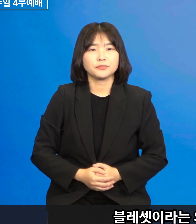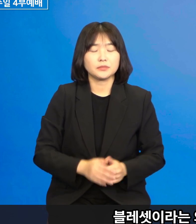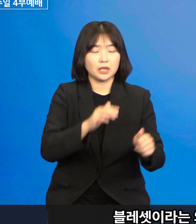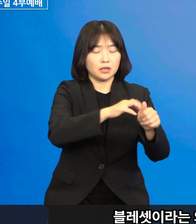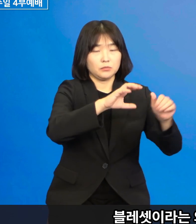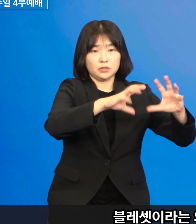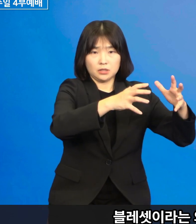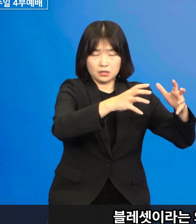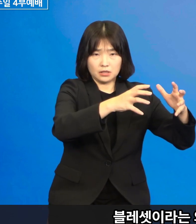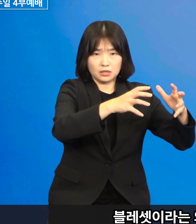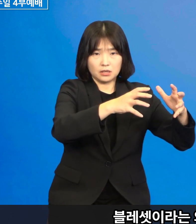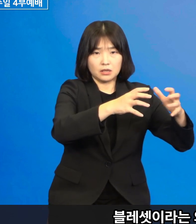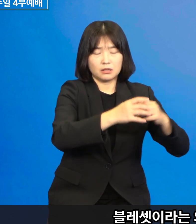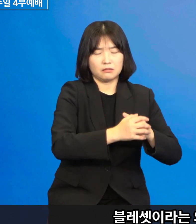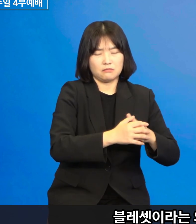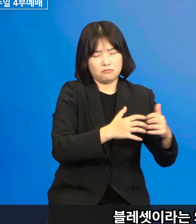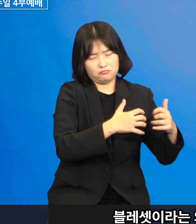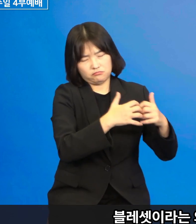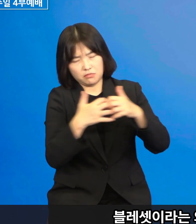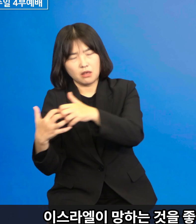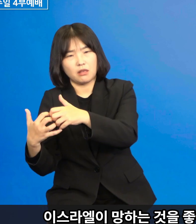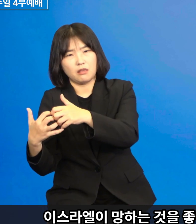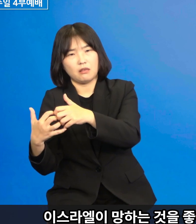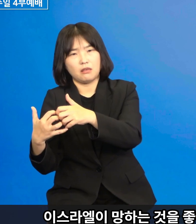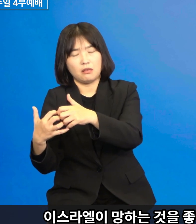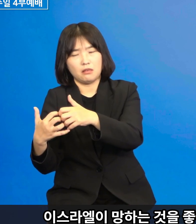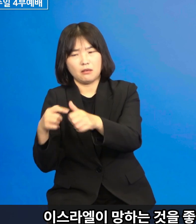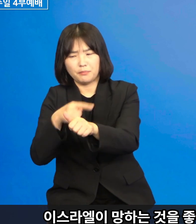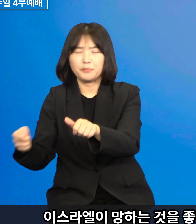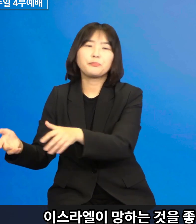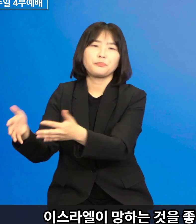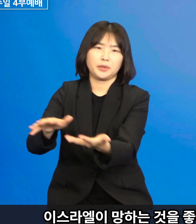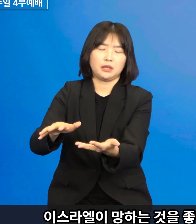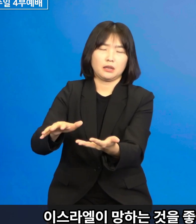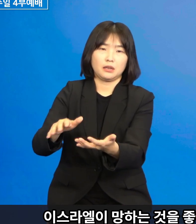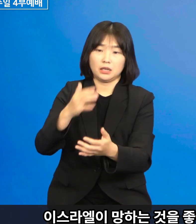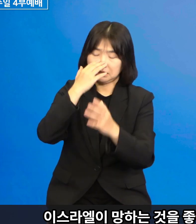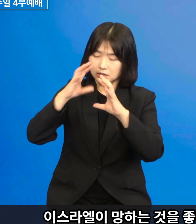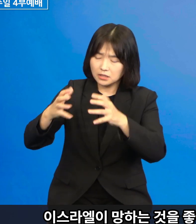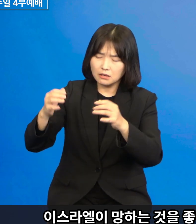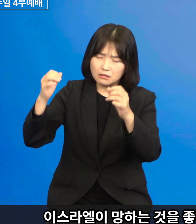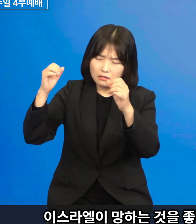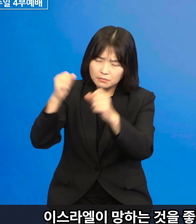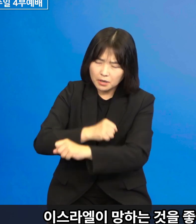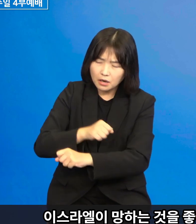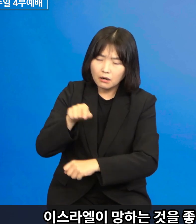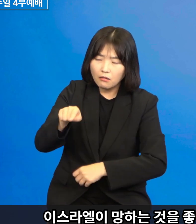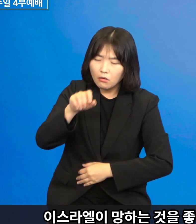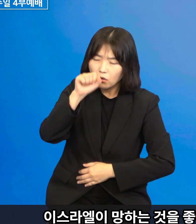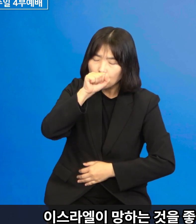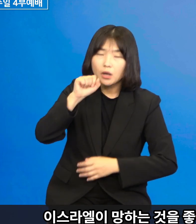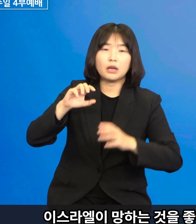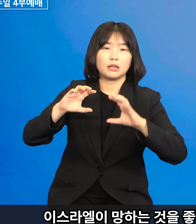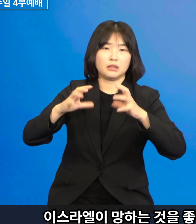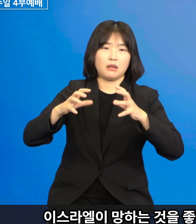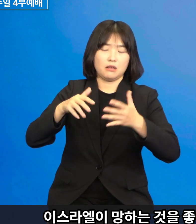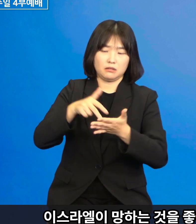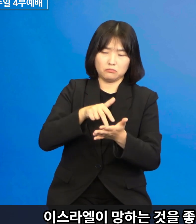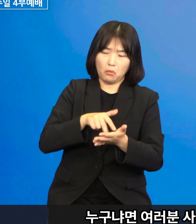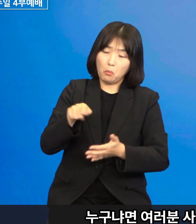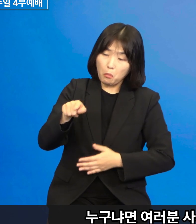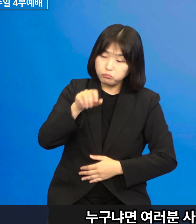블레셋이라는 외세에 짓밟힌 것이죠. 이스라엘이 망하는 것을 좋아하는 나라들은 좋아했을